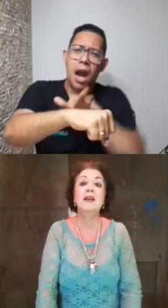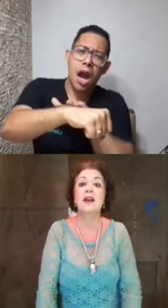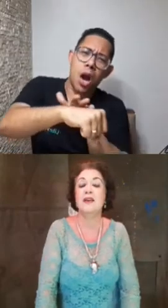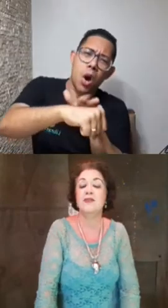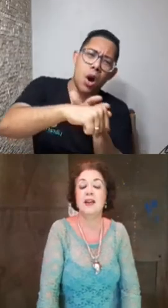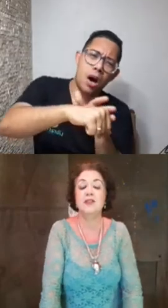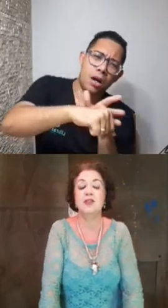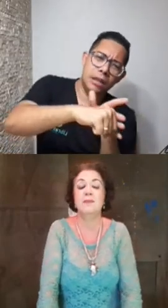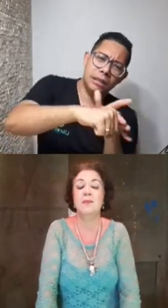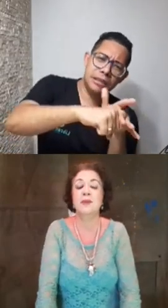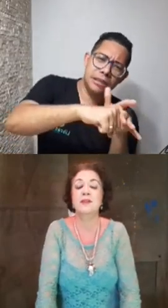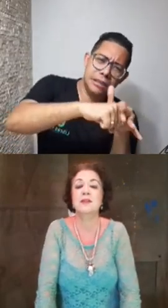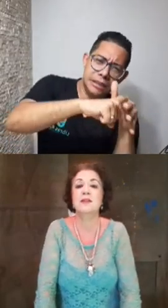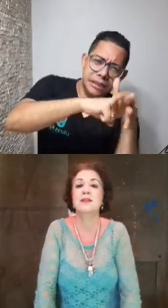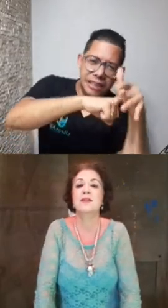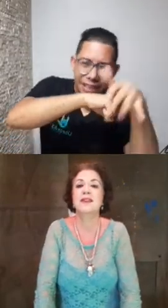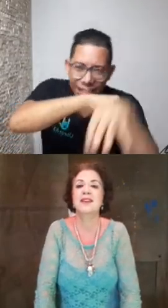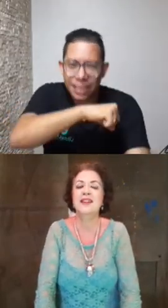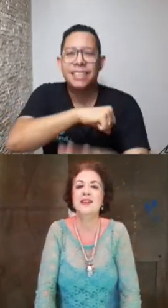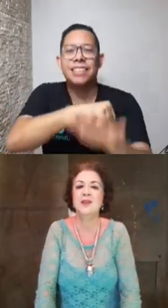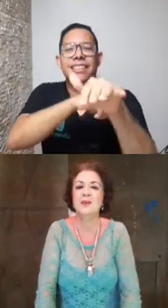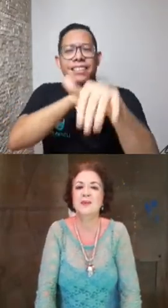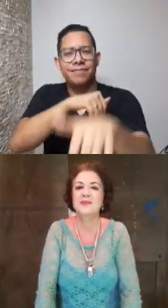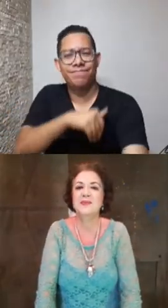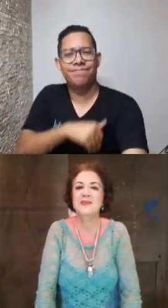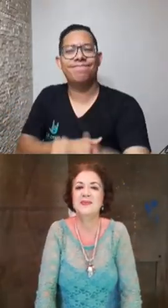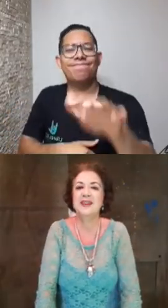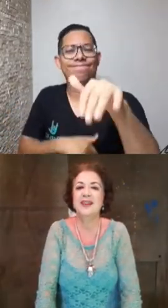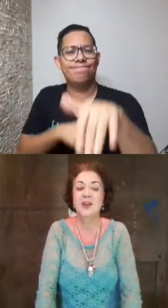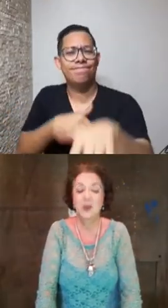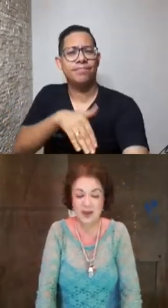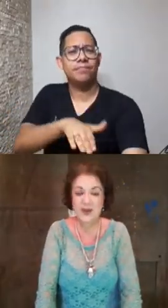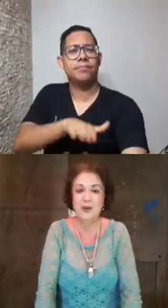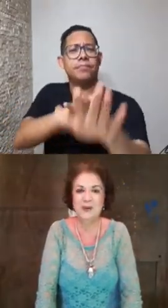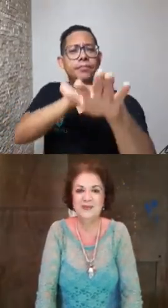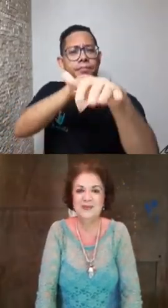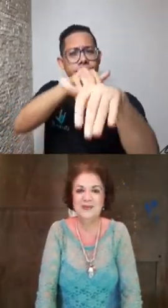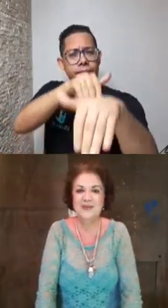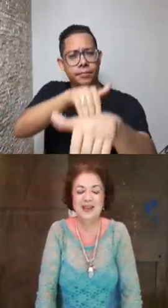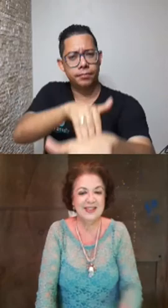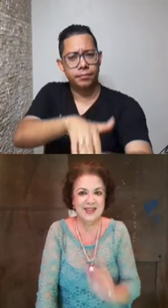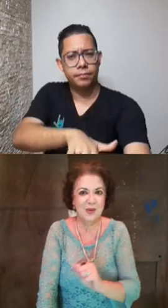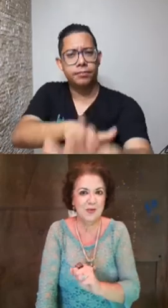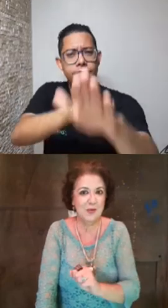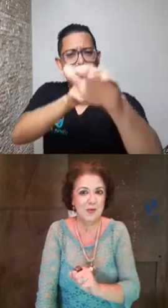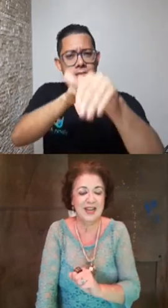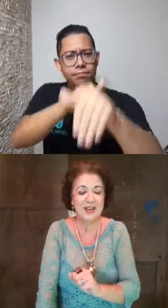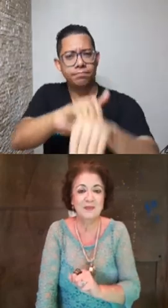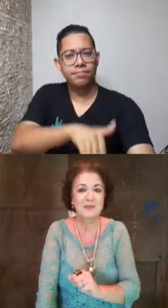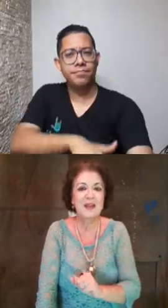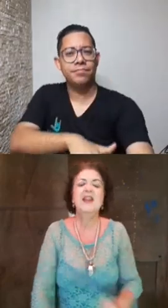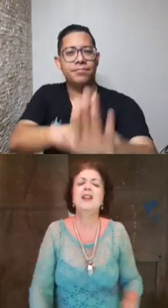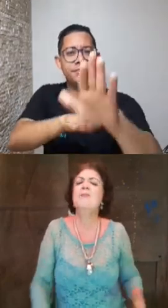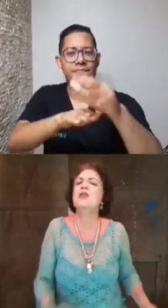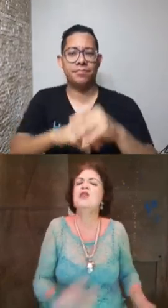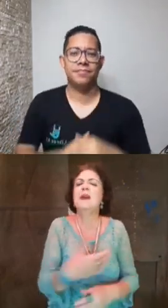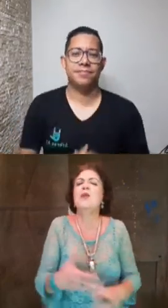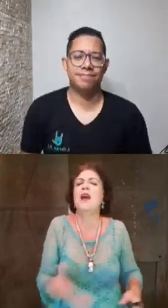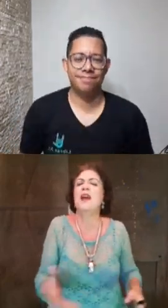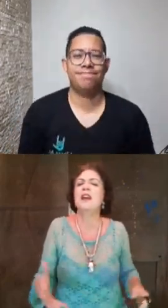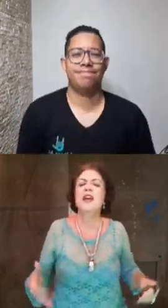bem lá na frente depois. Então, o rio, esse rio que eu vou falar,